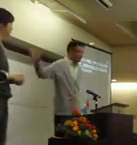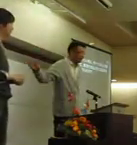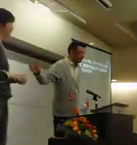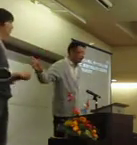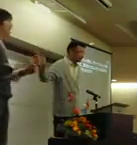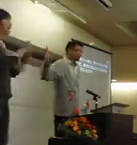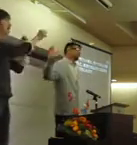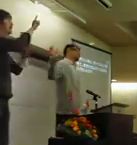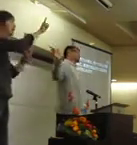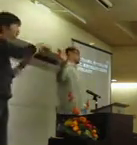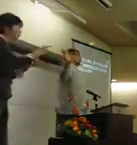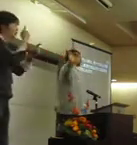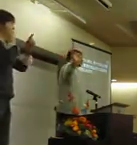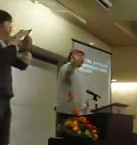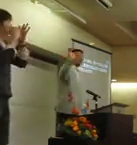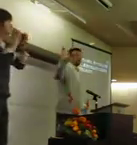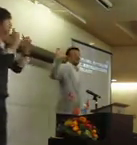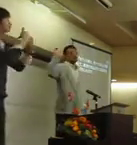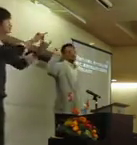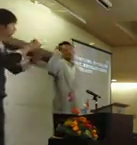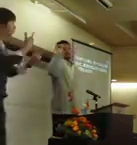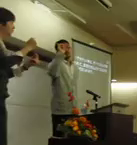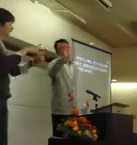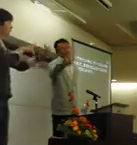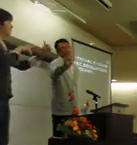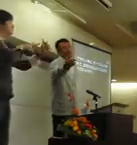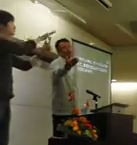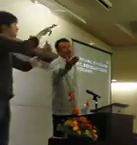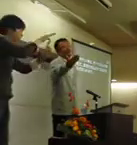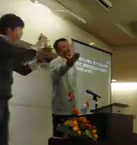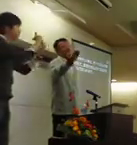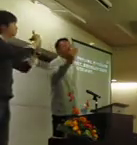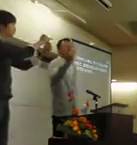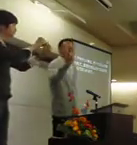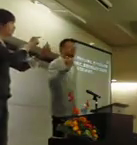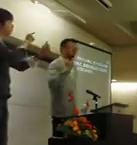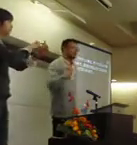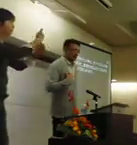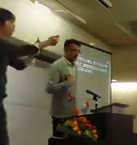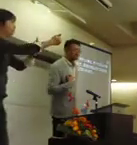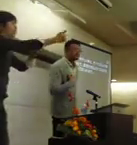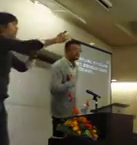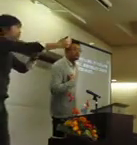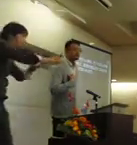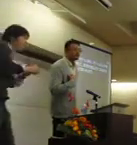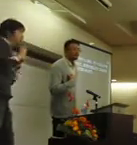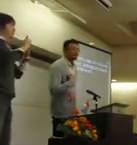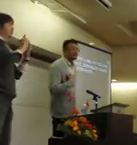長野のクリスチャンの人も死刑囚を養子にしました。